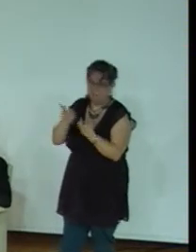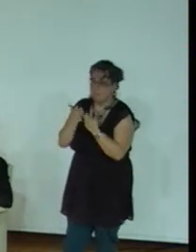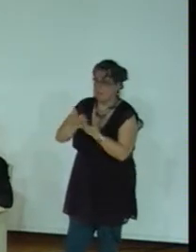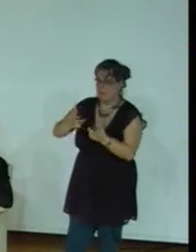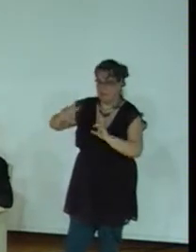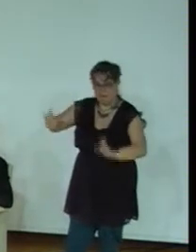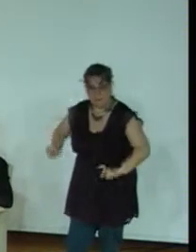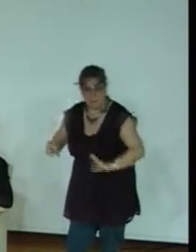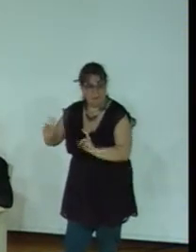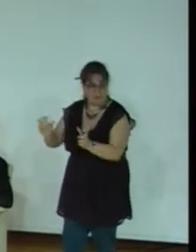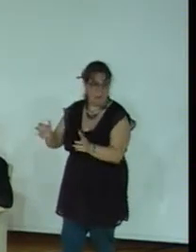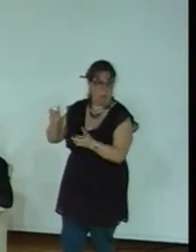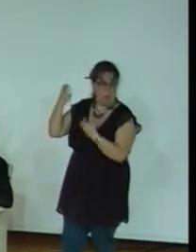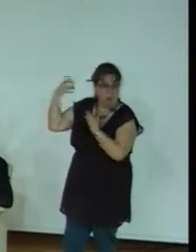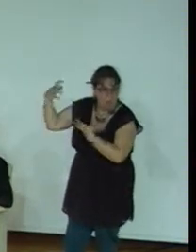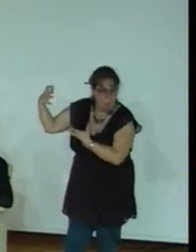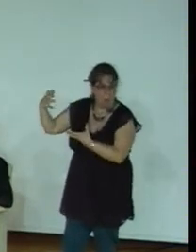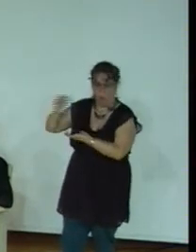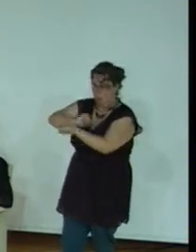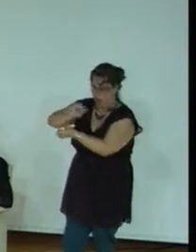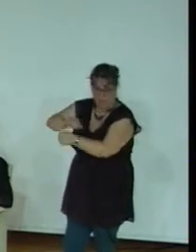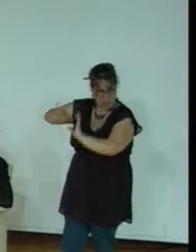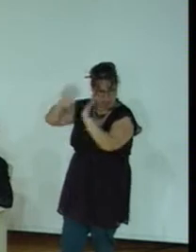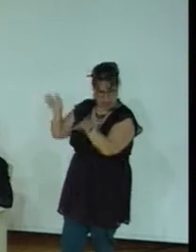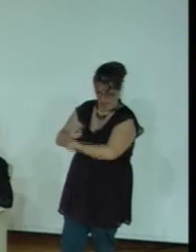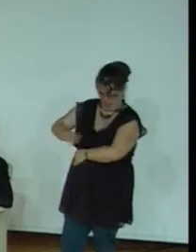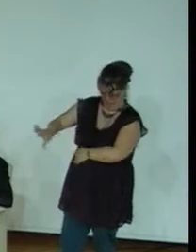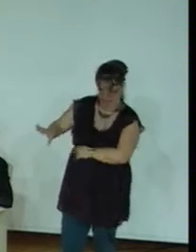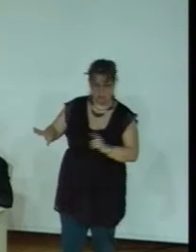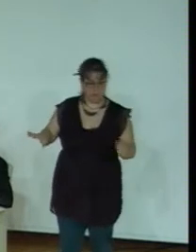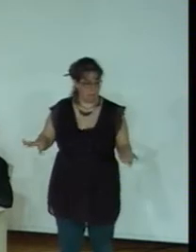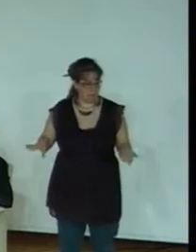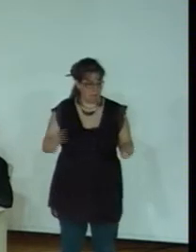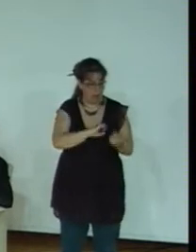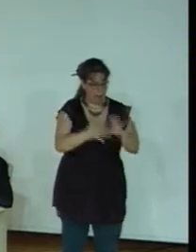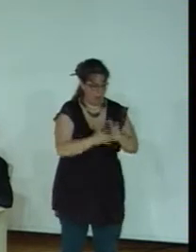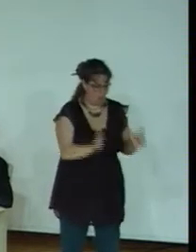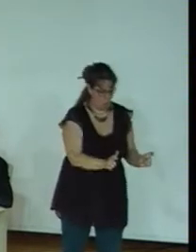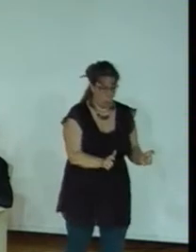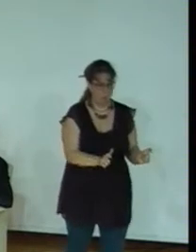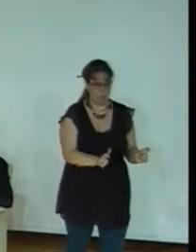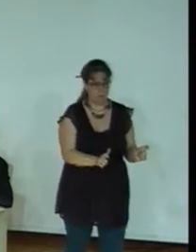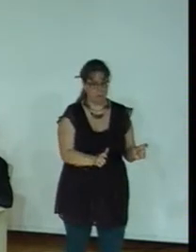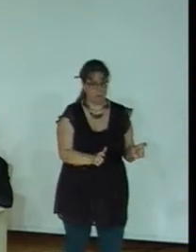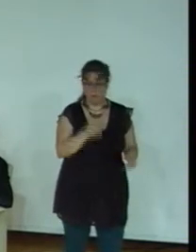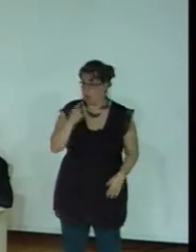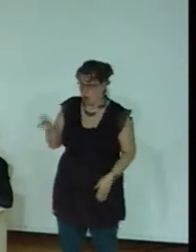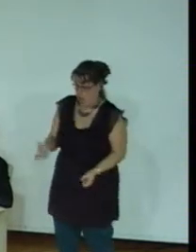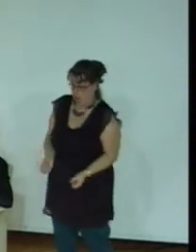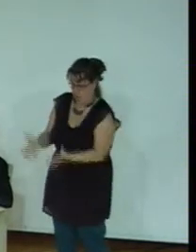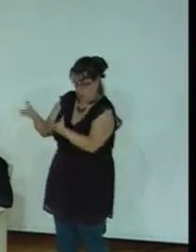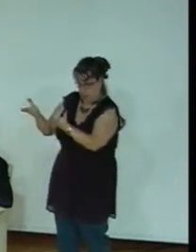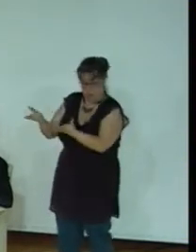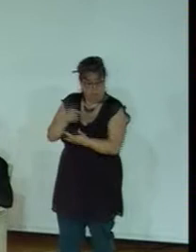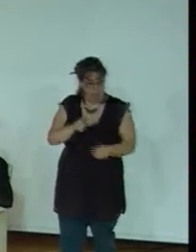d'état d'urgence, l'État a le droit de censurer la presse, la radio et la télé. Ça, ils le font supprimer. Par contre, il rétablit sa censure sur Internet. C'était